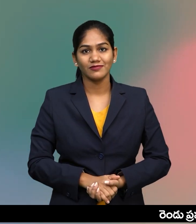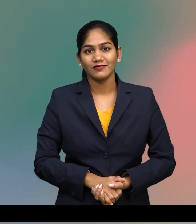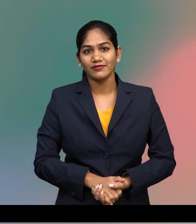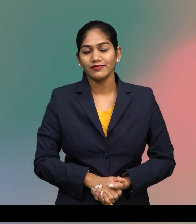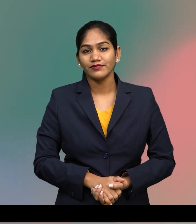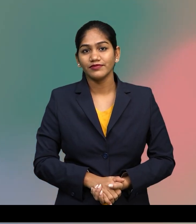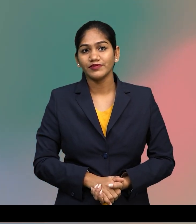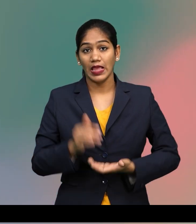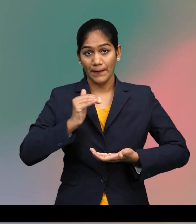జనన స్థలం,